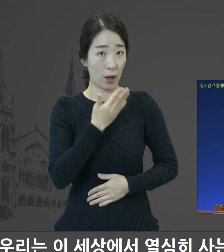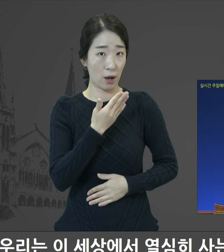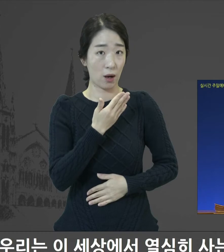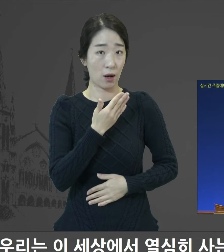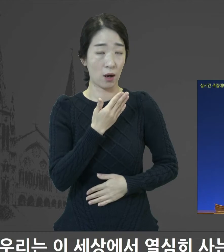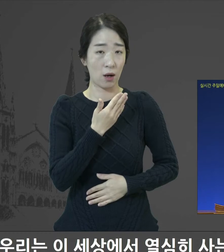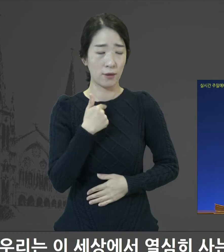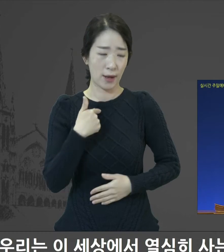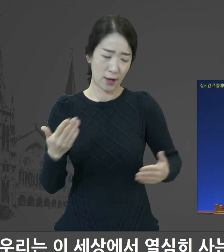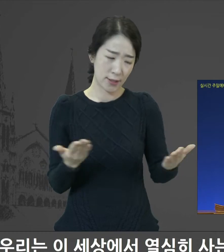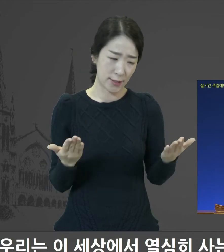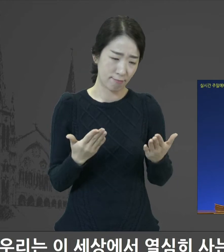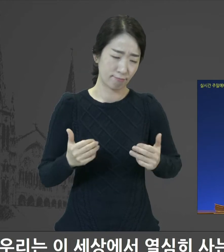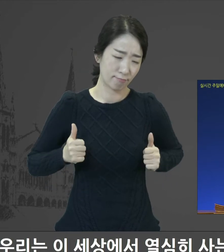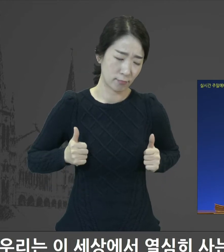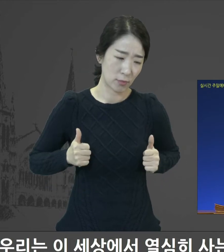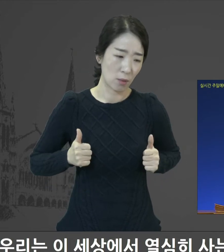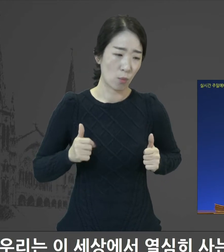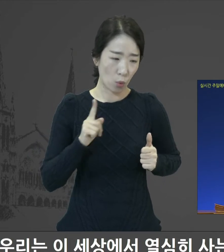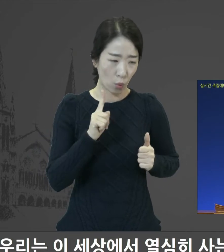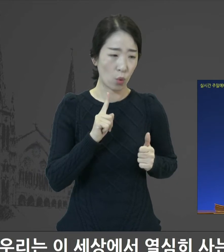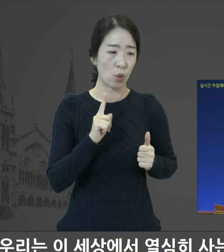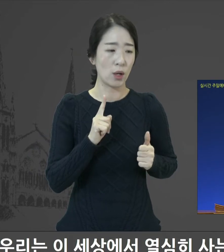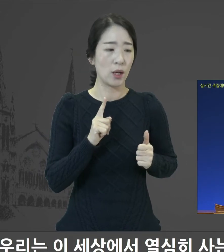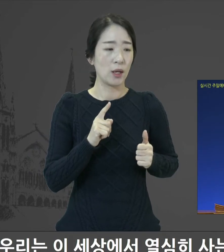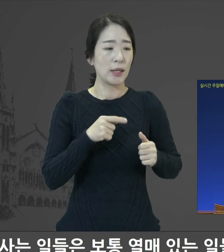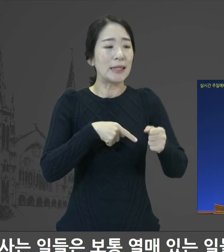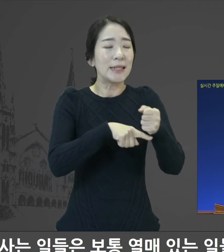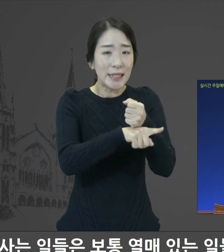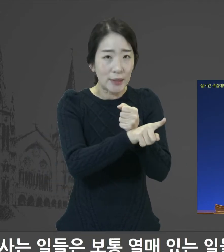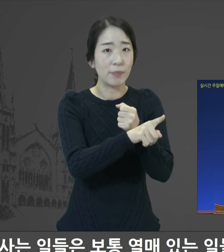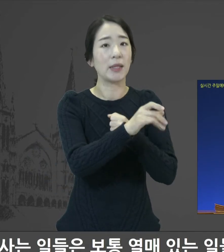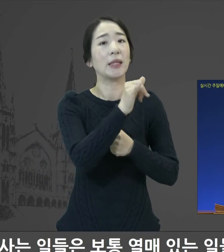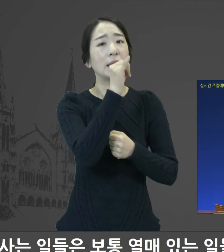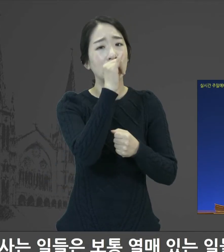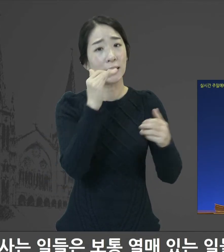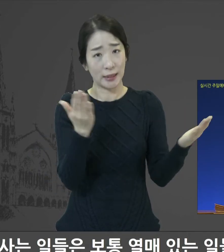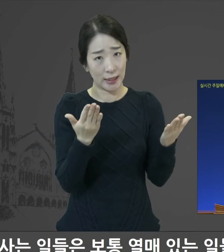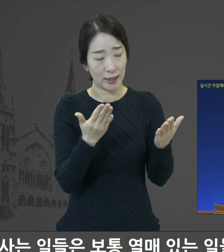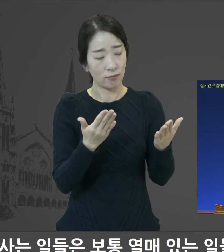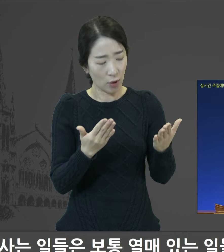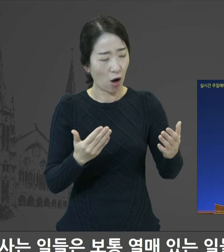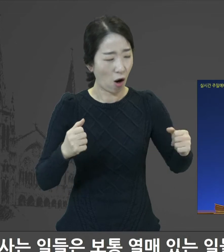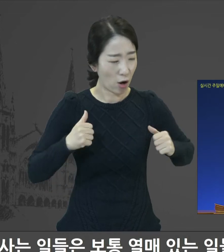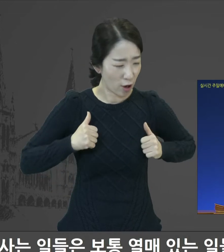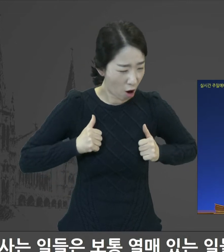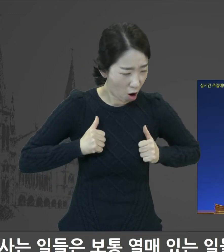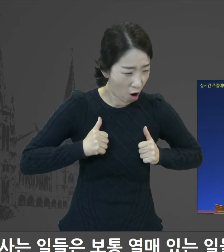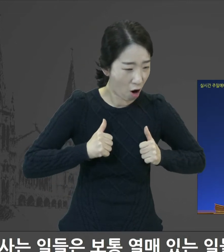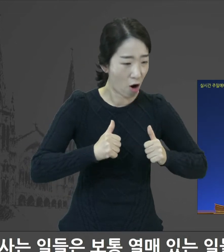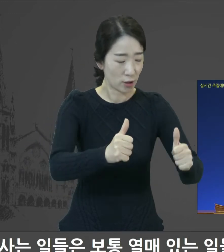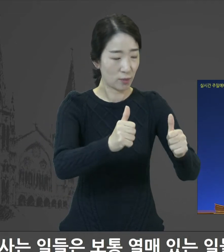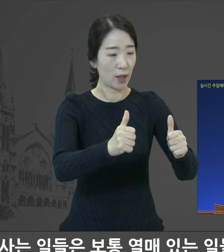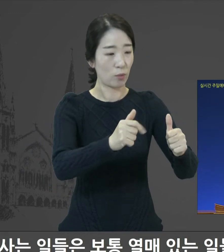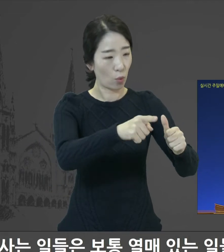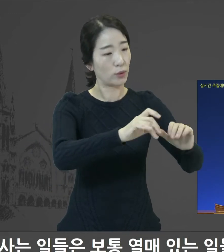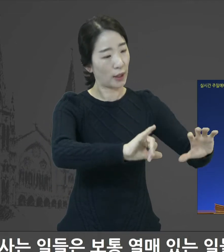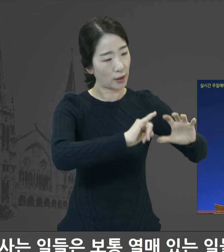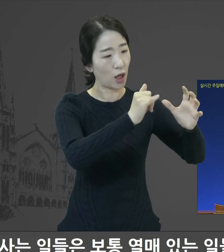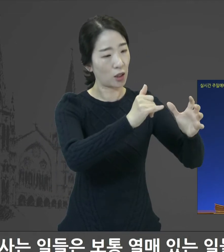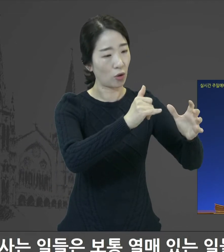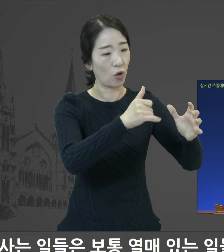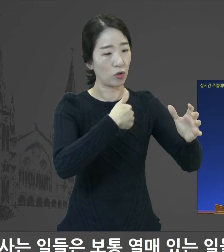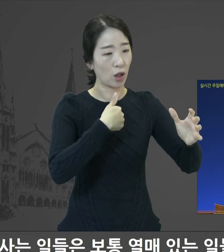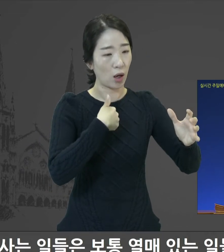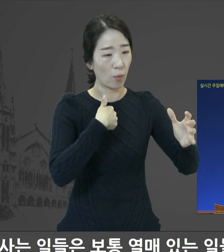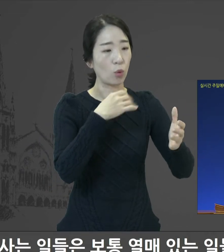일들을 열심히 하는데 그 열심히 세상 일을 하다 보면 세상적인 열매는 맺어질 수 있습니다. 그런데